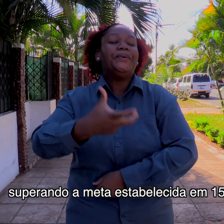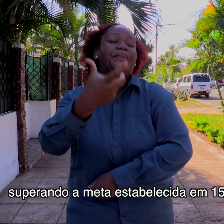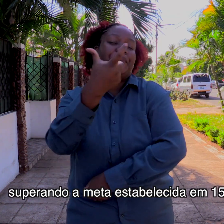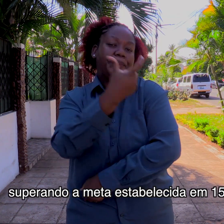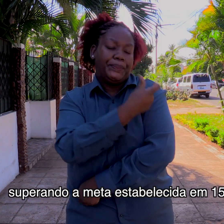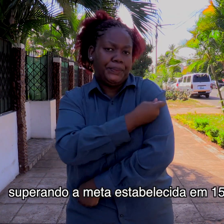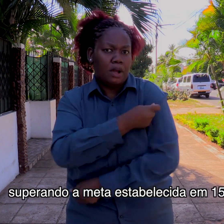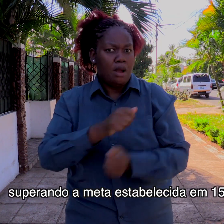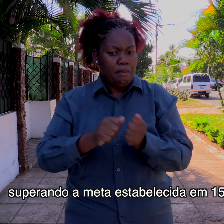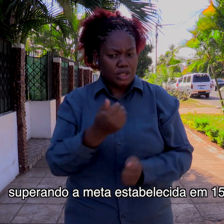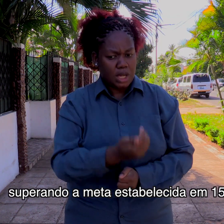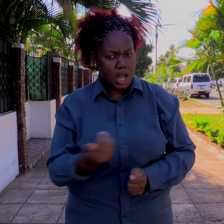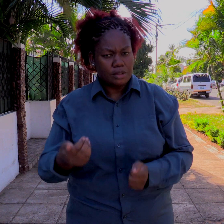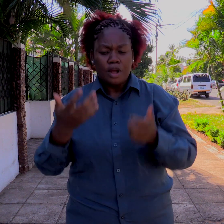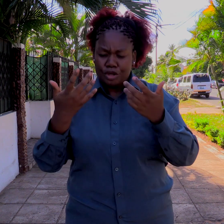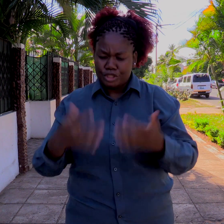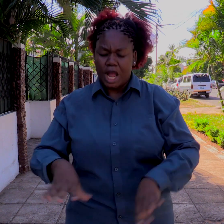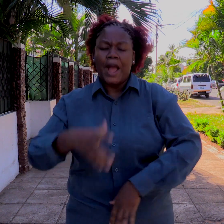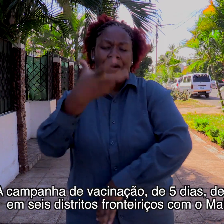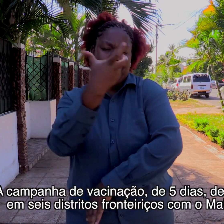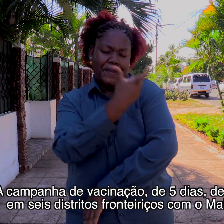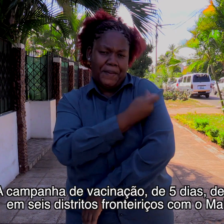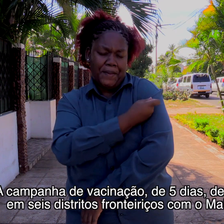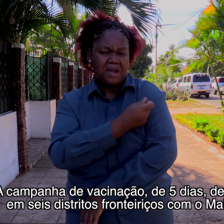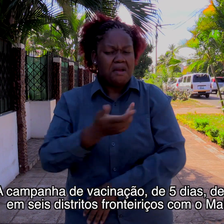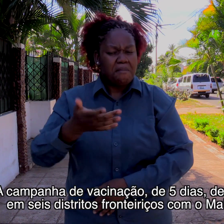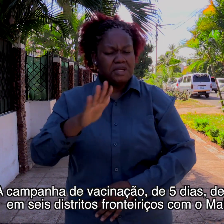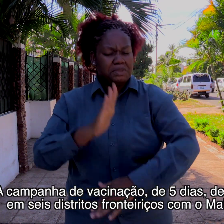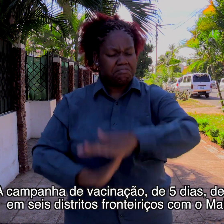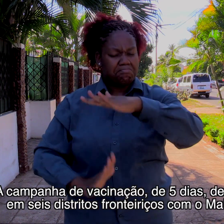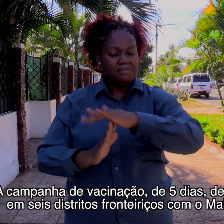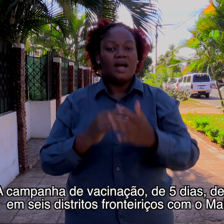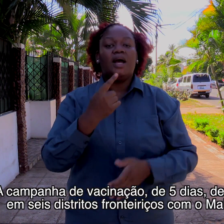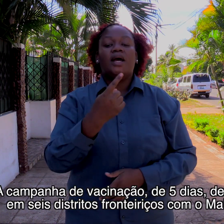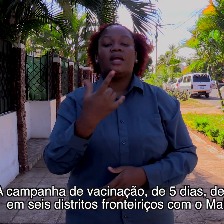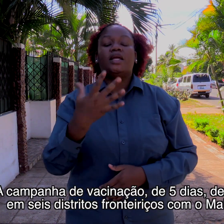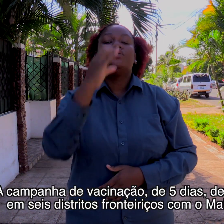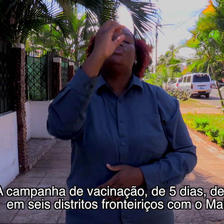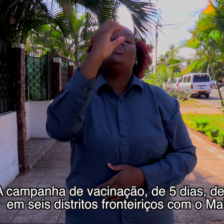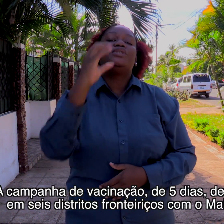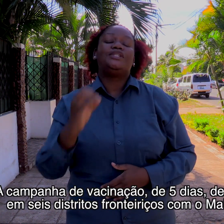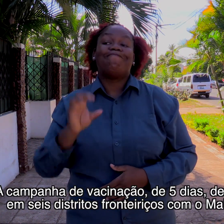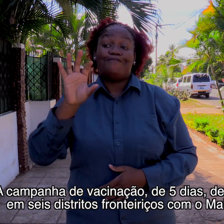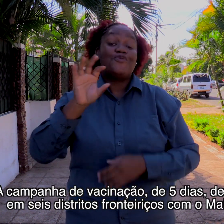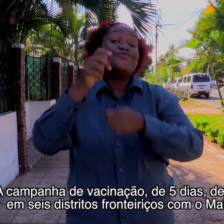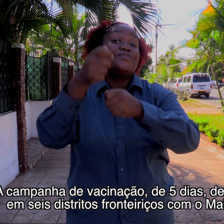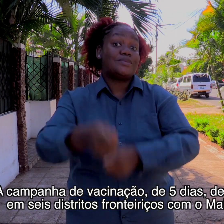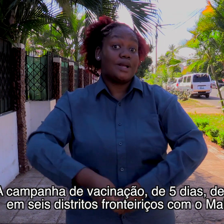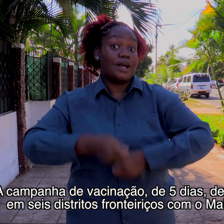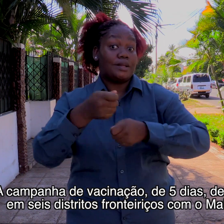estabelecida em 15%. A campanha de vacinação de 5 dias decorreu em 6 distritos fronteiriços com